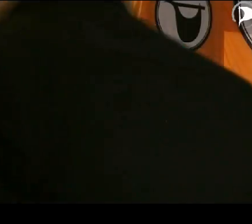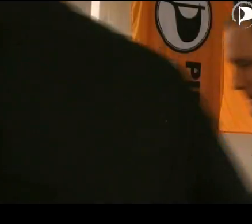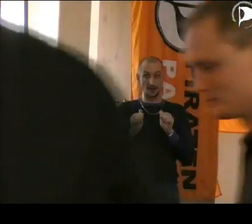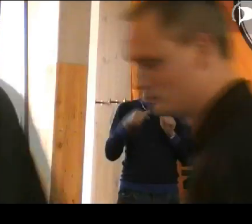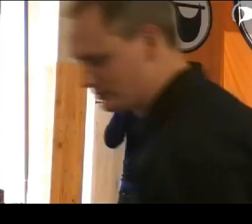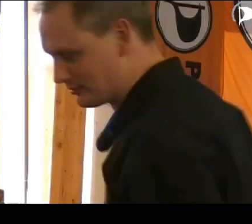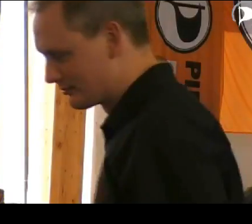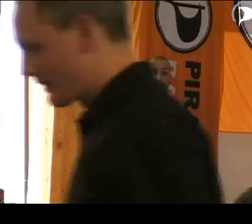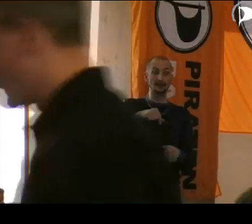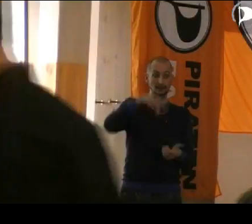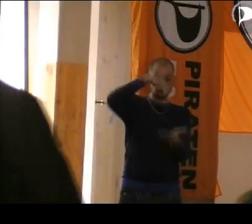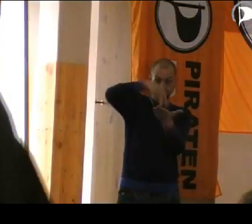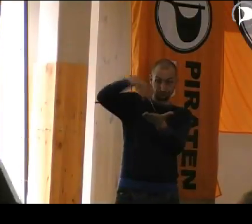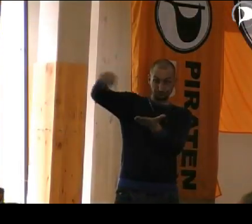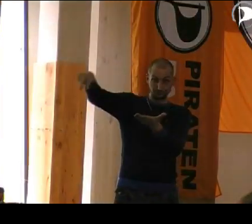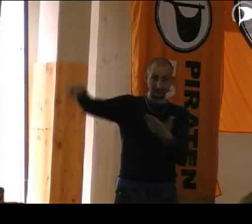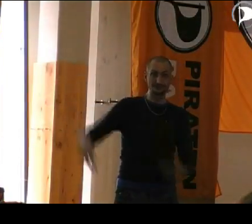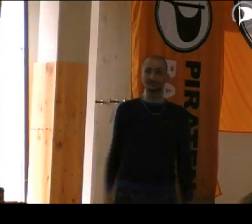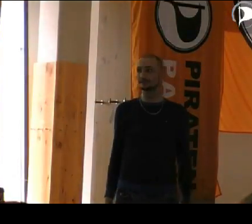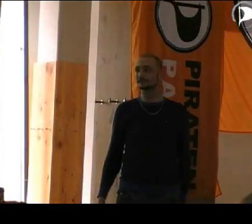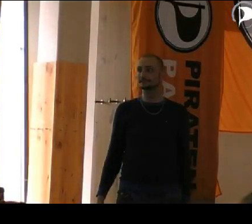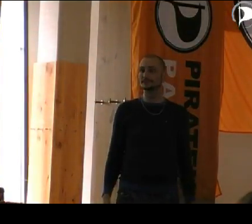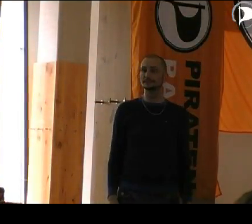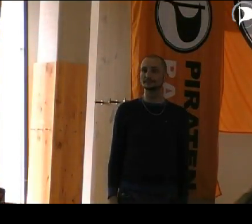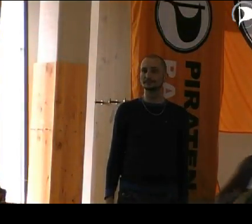wir wollen jetzt mal bitte auf jeder position